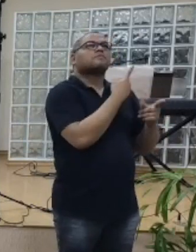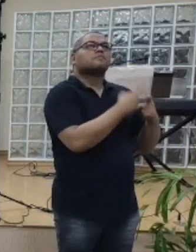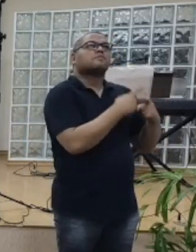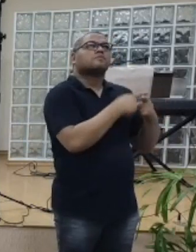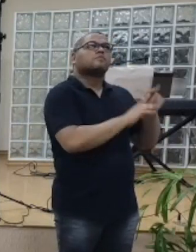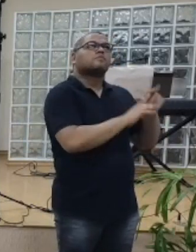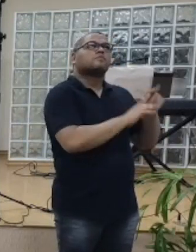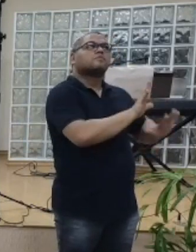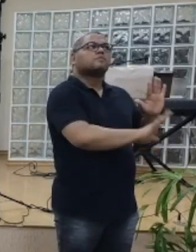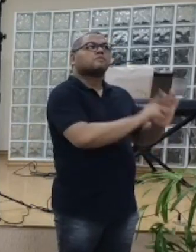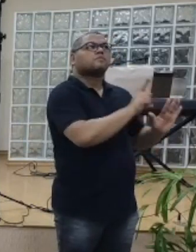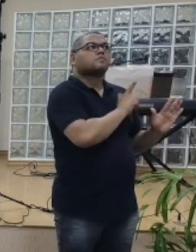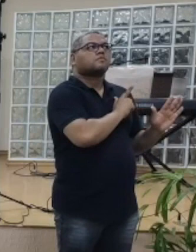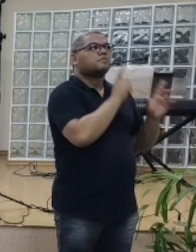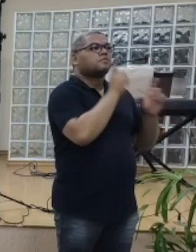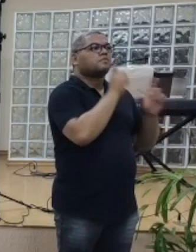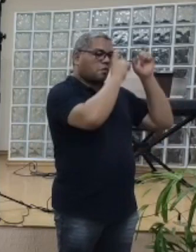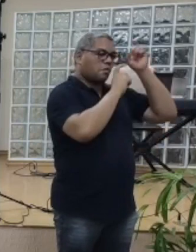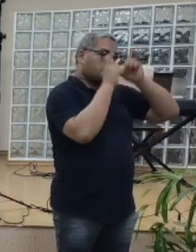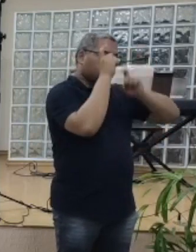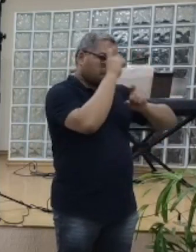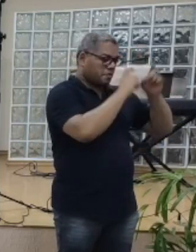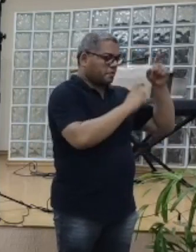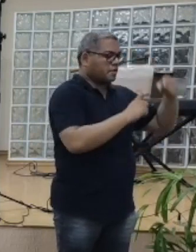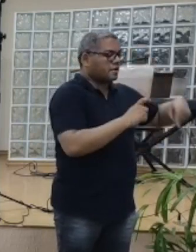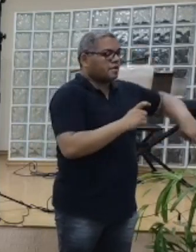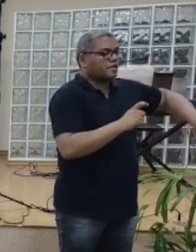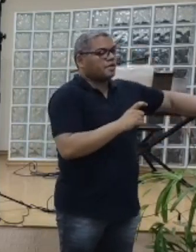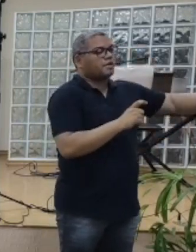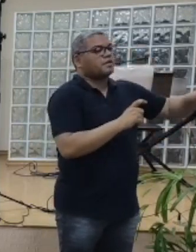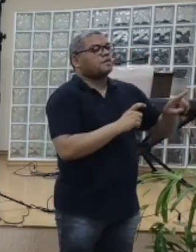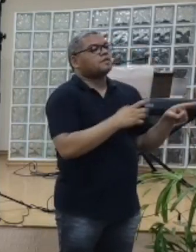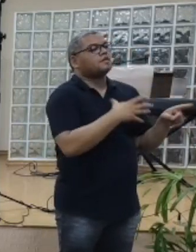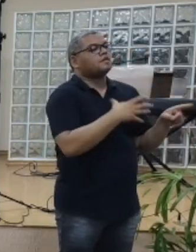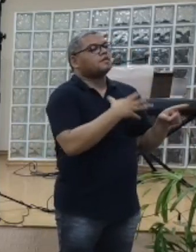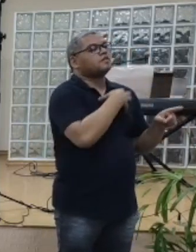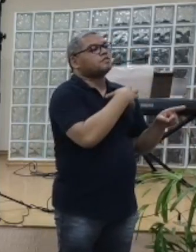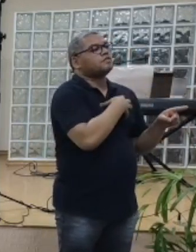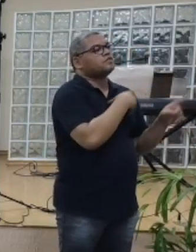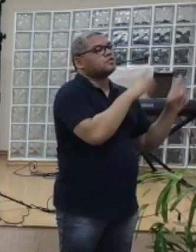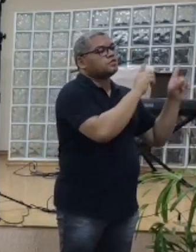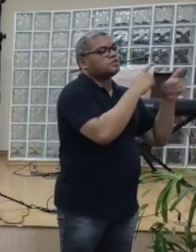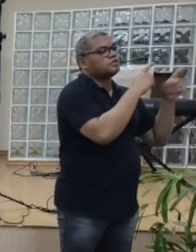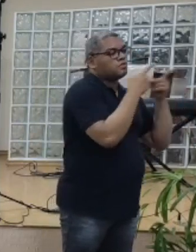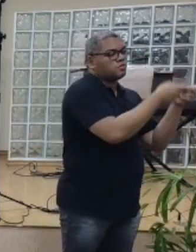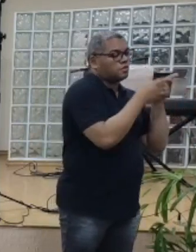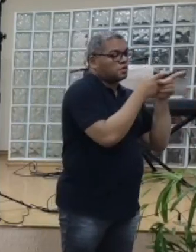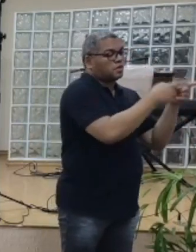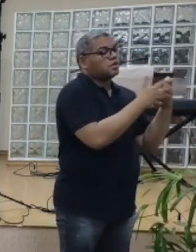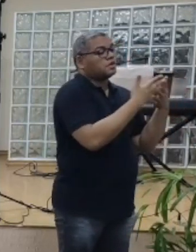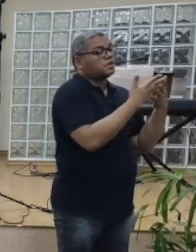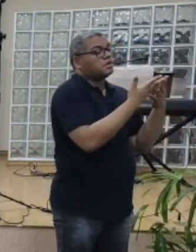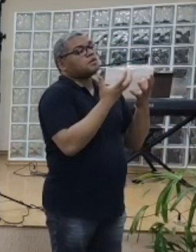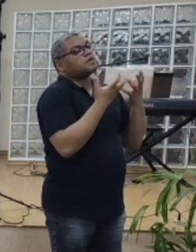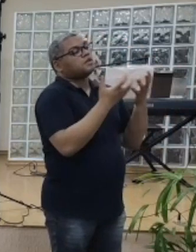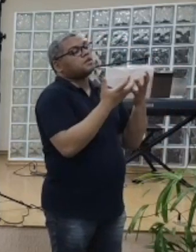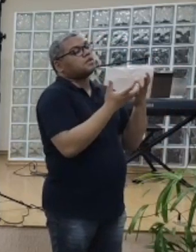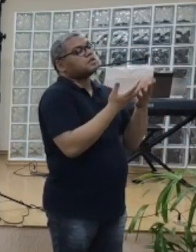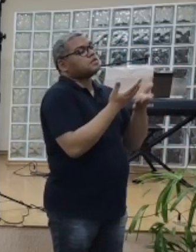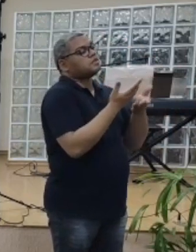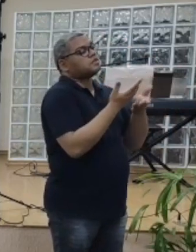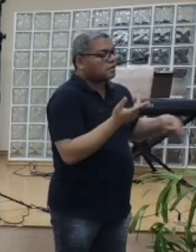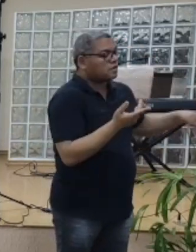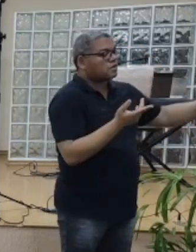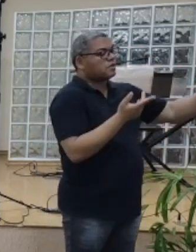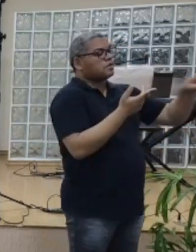crentes terem ficado magoados em algum problema, em algum momento da carta. E ele fala assim: então eu gostaria de estar com vocês e